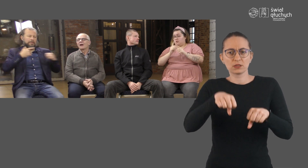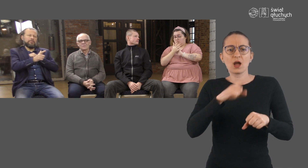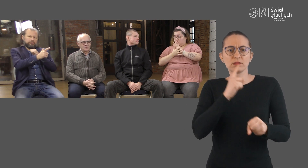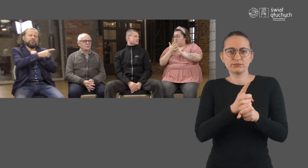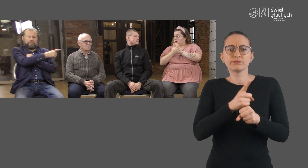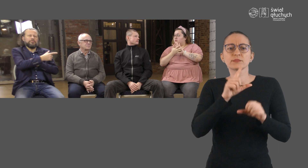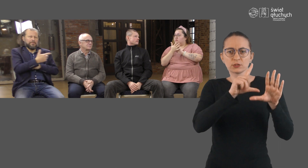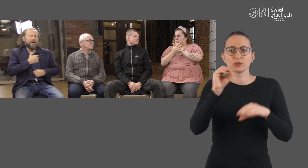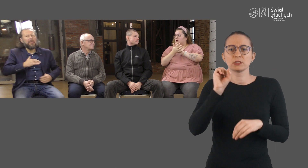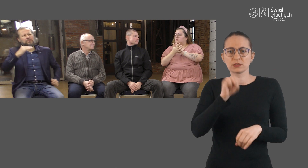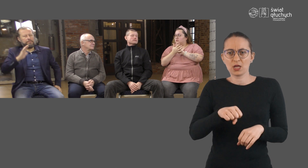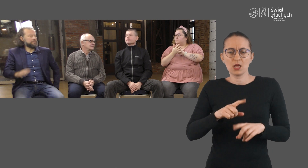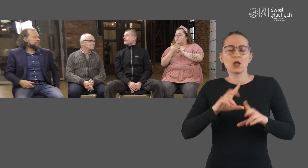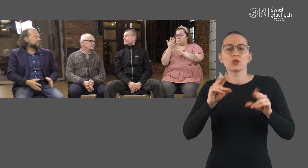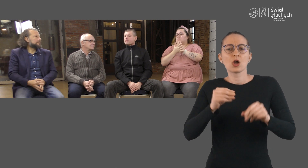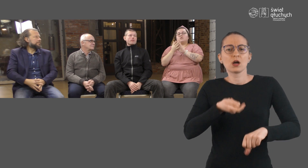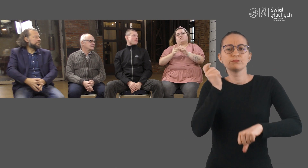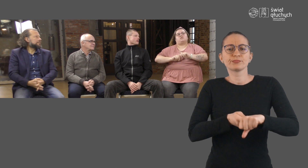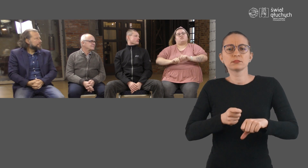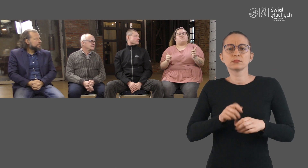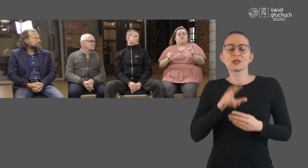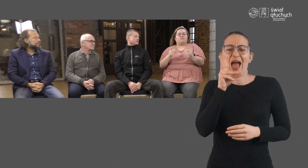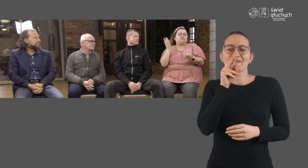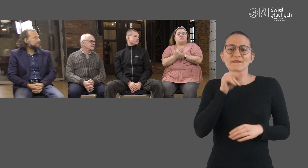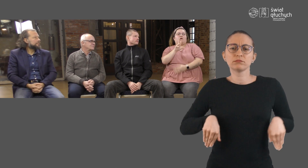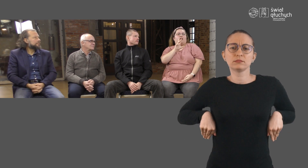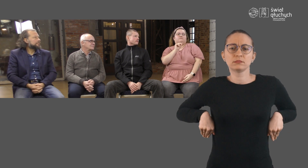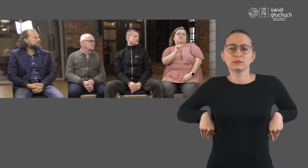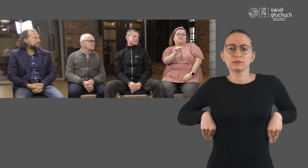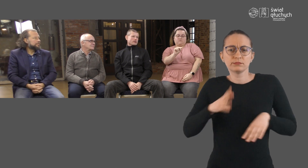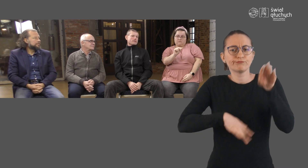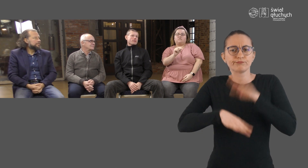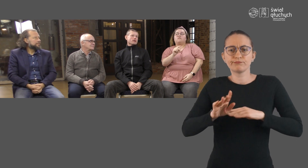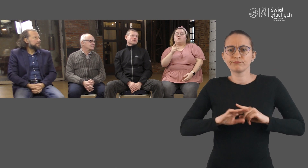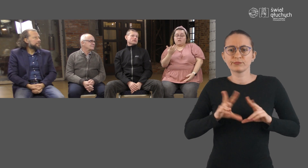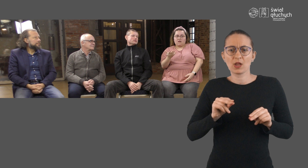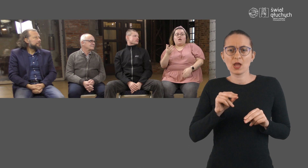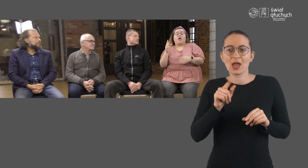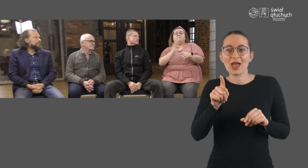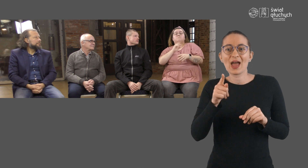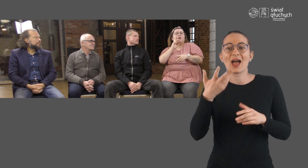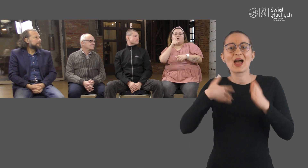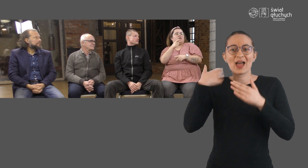No były takie sytuacje. W latach 70. mogły być takie sytuacje. Nie wolno było migać, tylko trzeba było mówić.